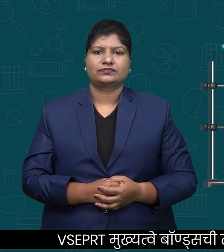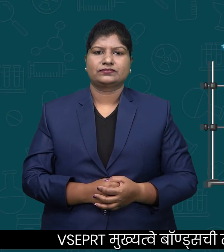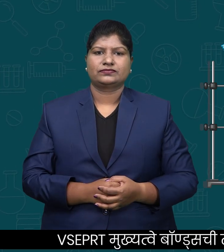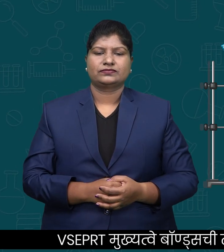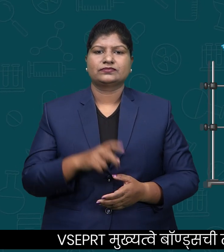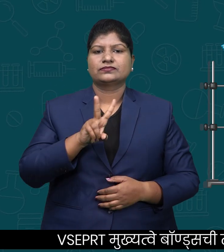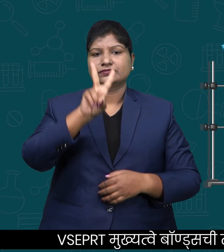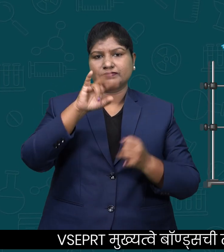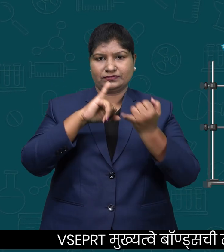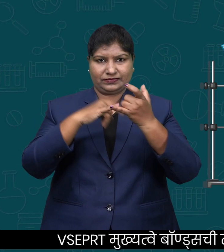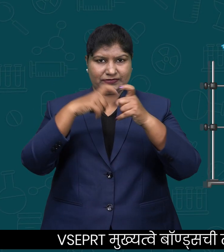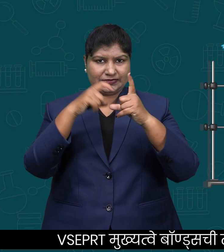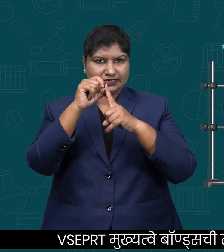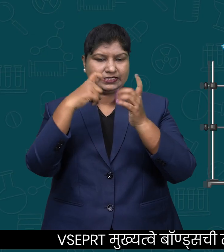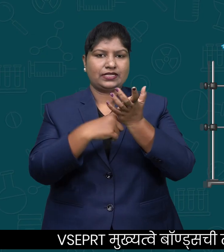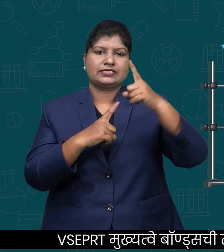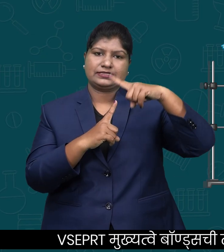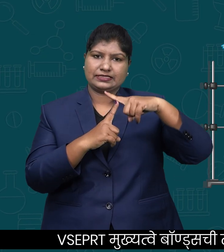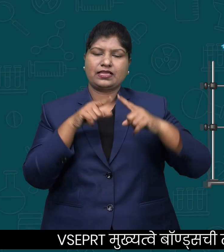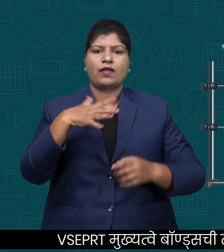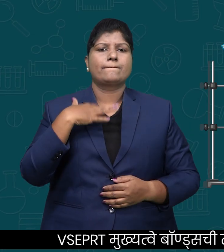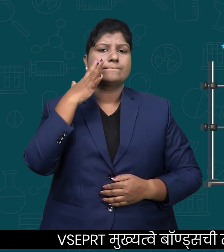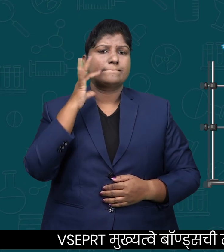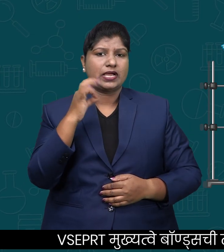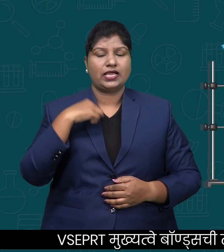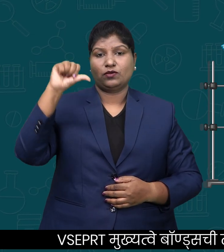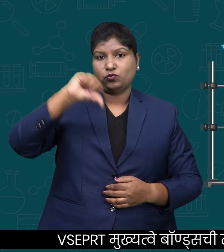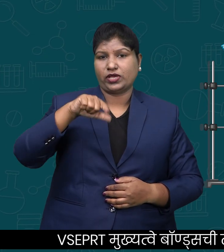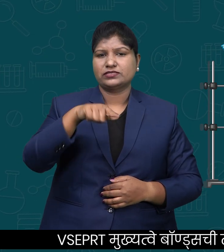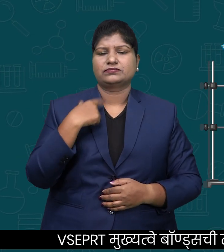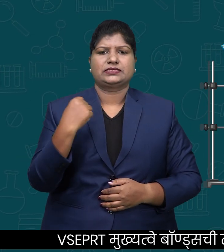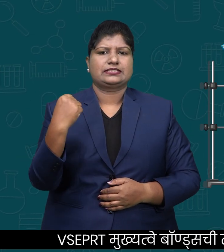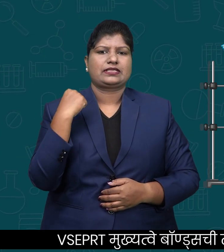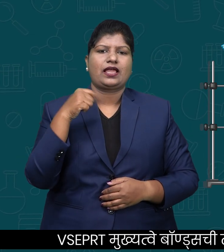VSEPRT मुख्यत्वे बॉन्ड्सची ताकद स्पष्ट करण्यात अपयशी ठरते.